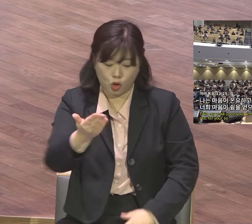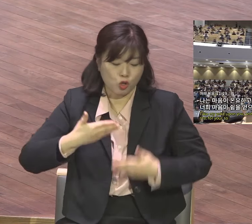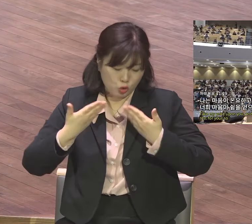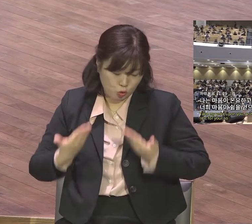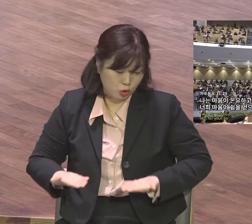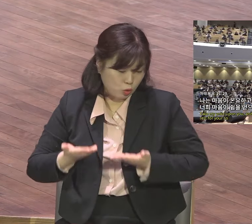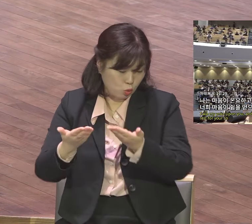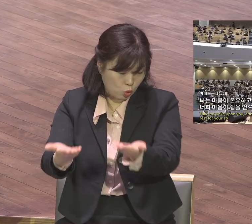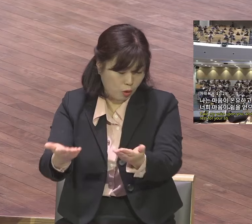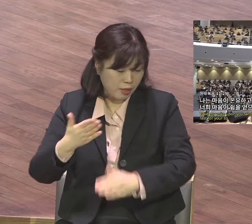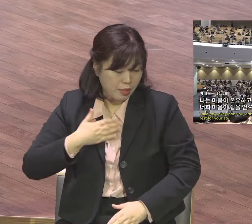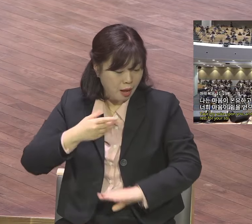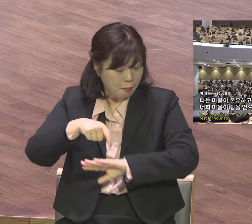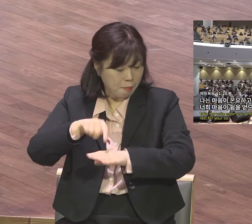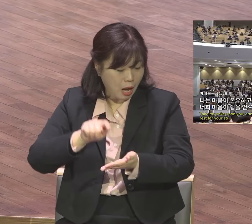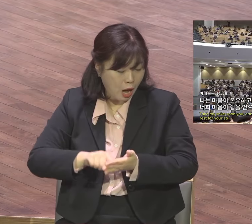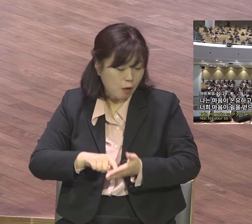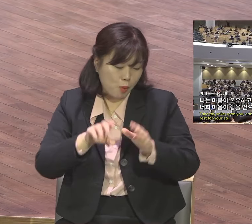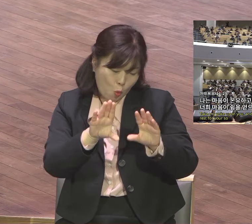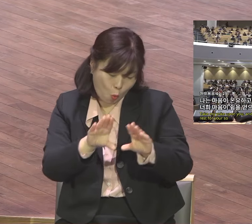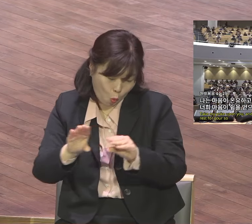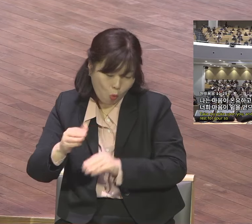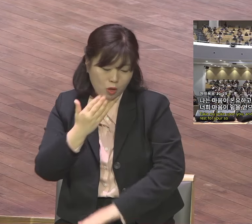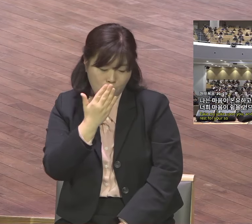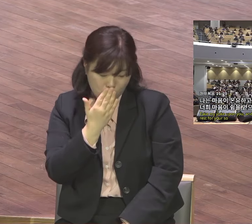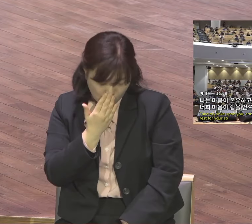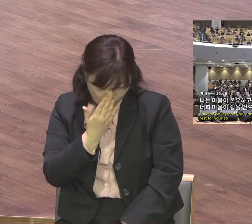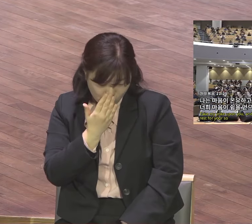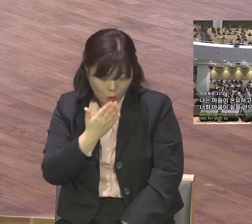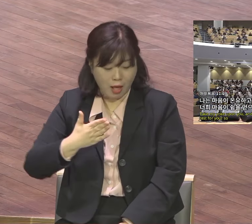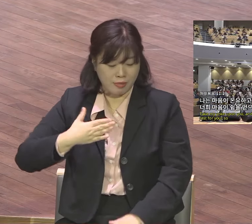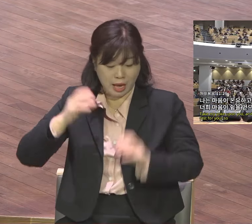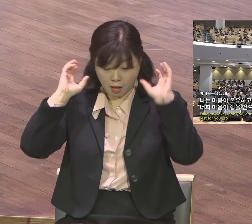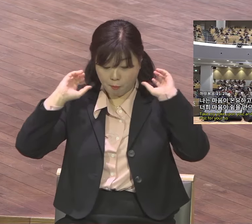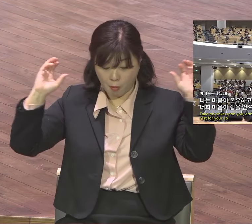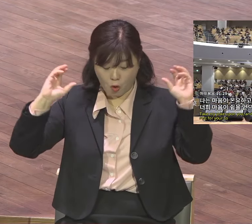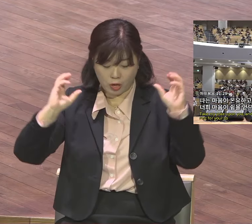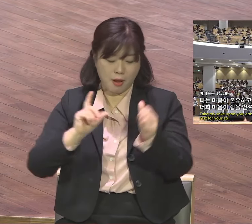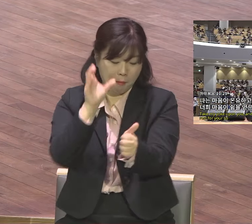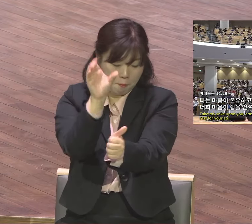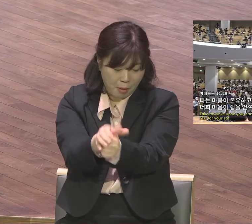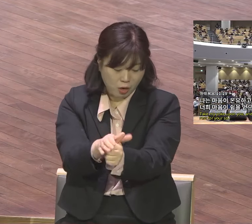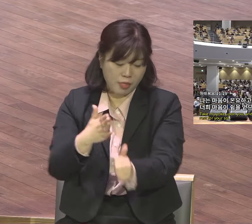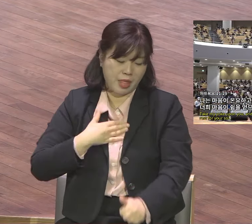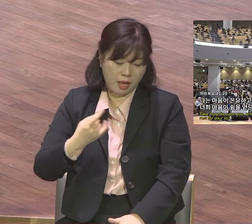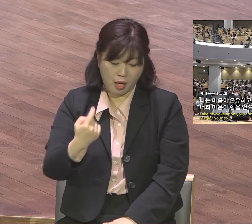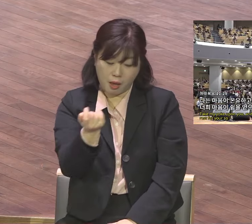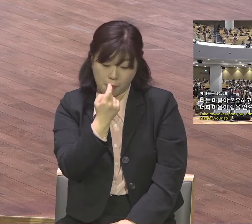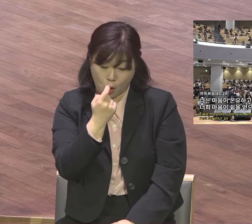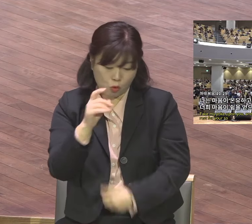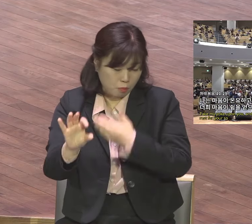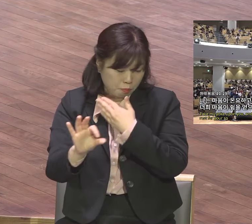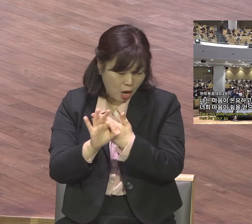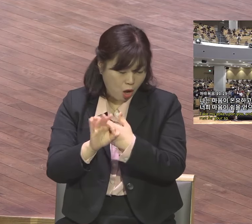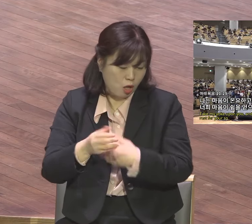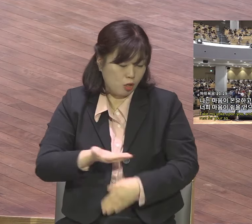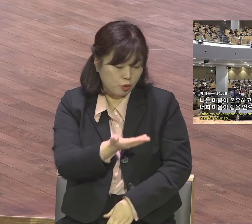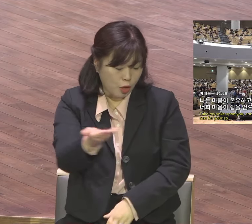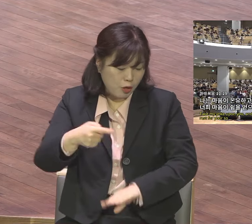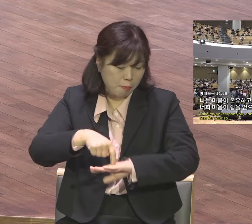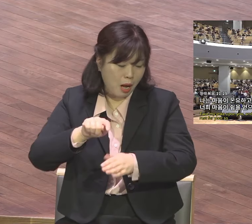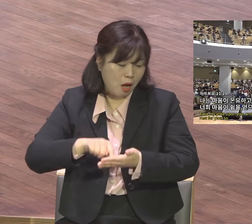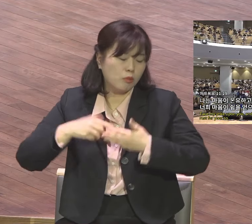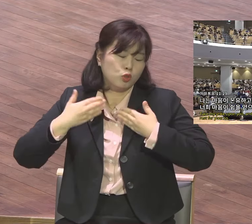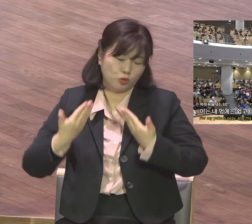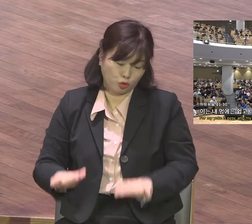쉬게 하리라. 나는 마음이 온유하고 겸손하니 나의 멍에를 내고 내게 배우라. 그리하면 너희